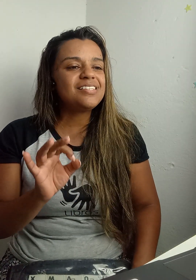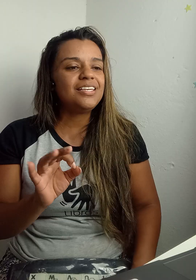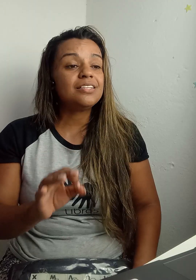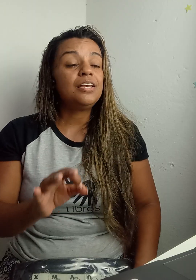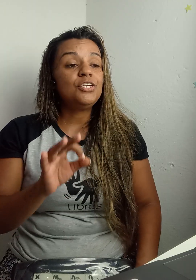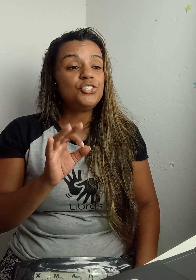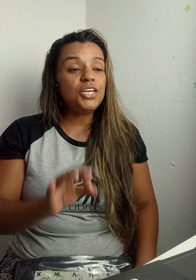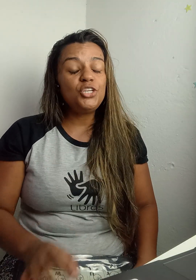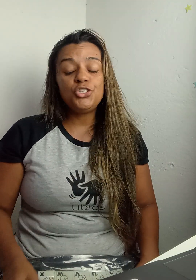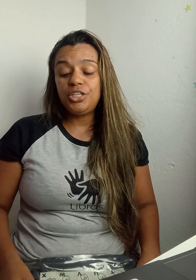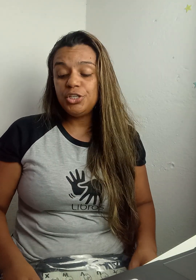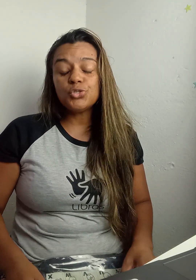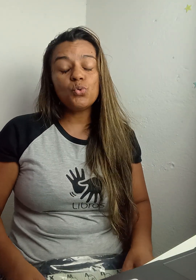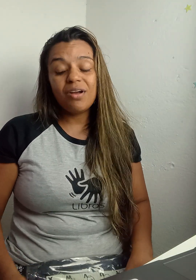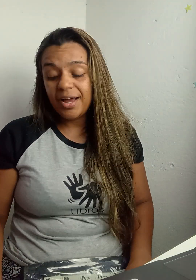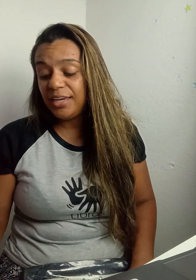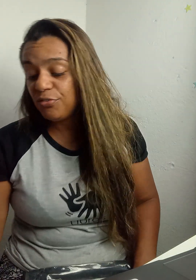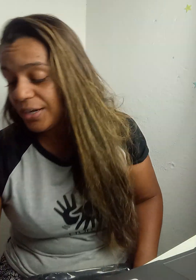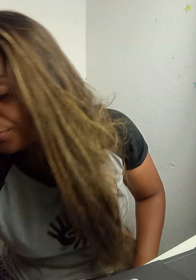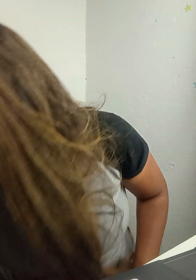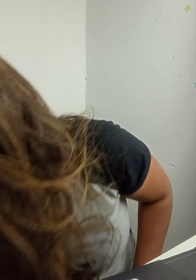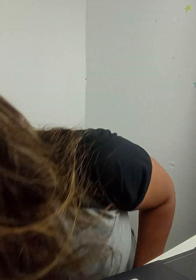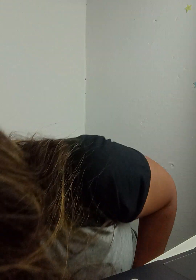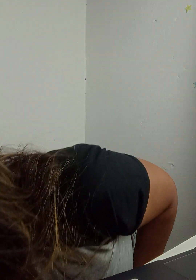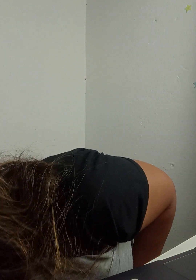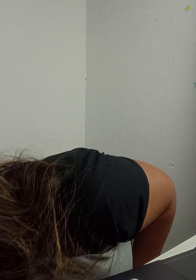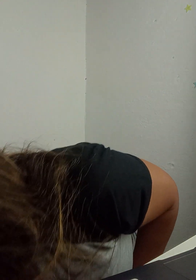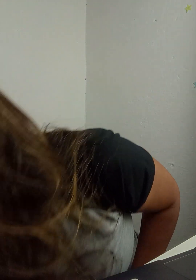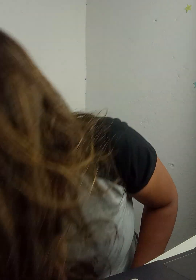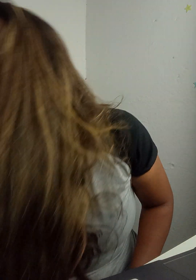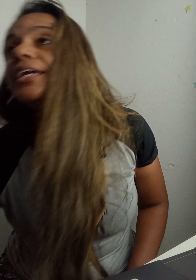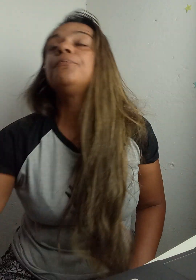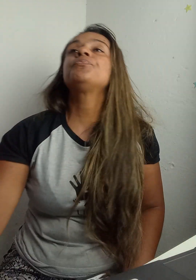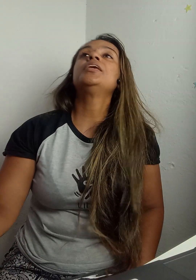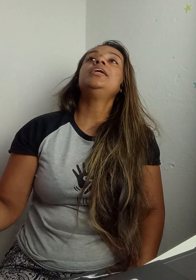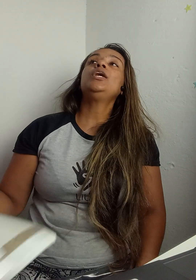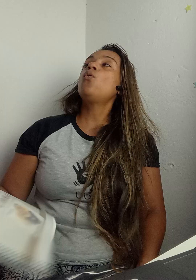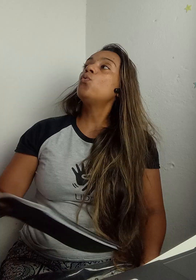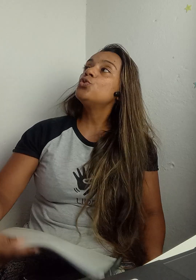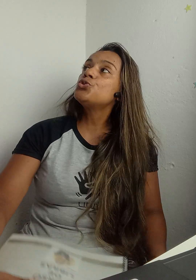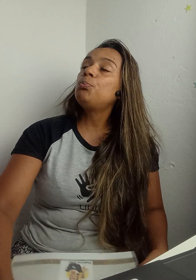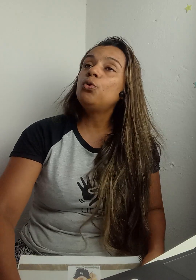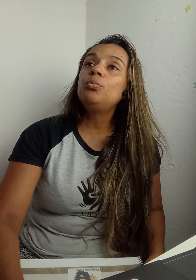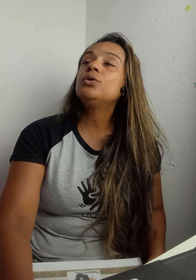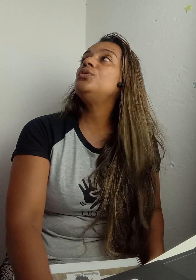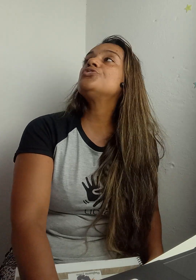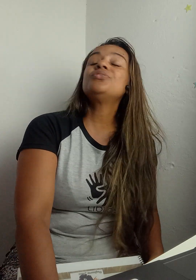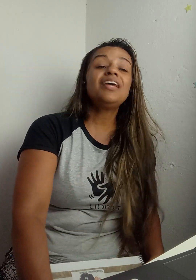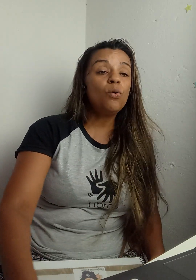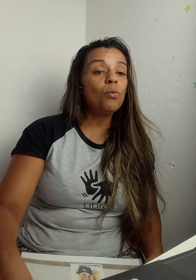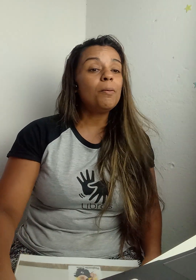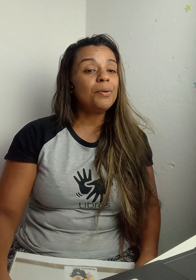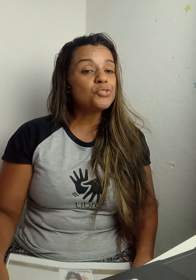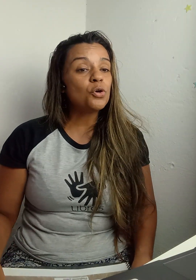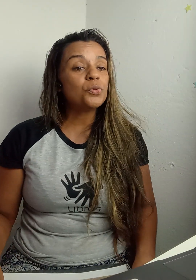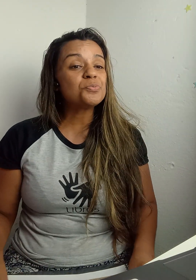10.436. Gente, isso cai em faculdade, isso cai em concurso público, isso derruba pessoas, porque